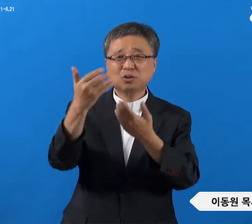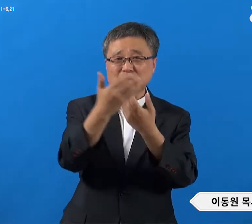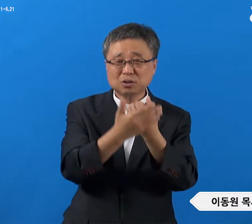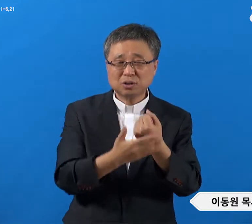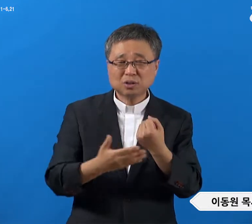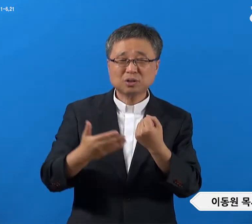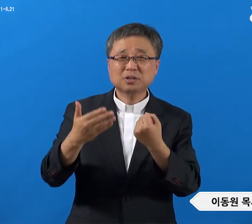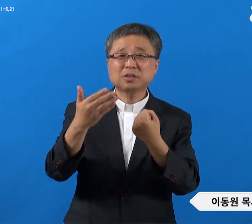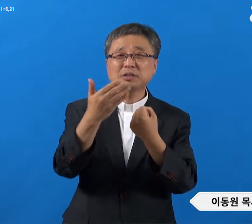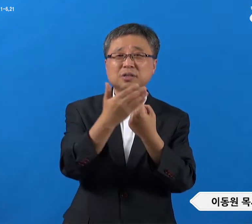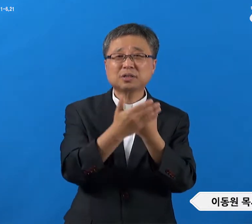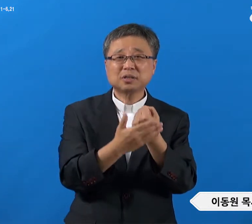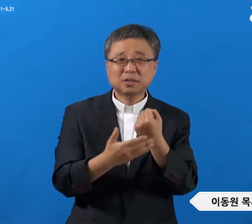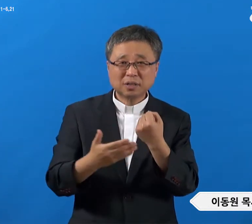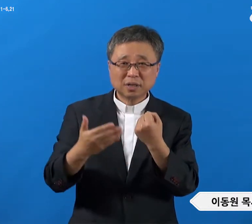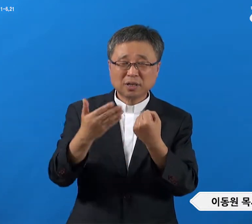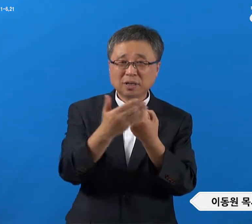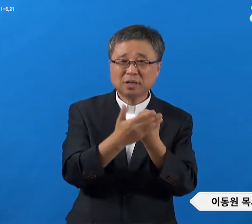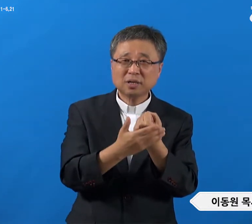주